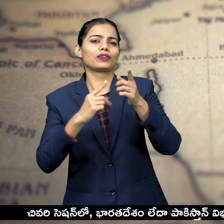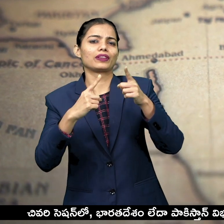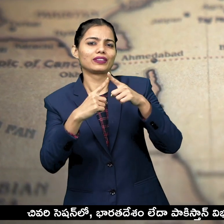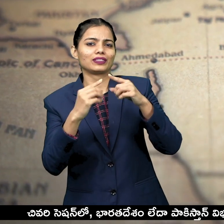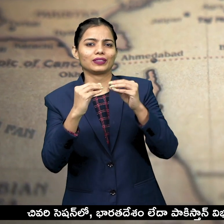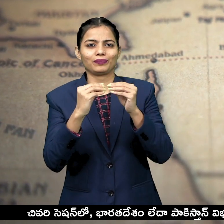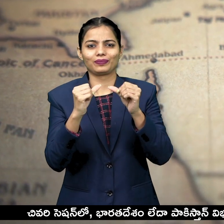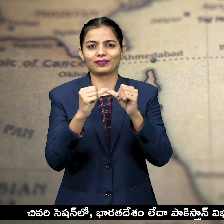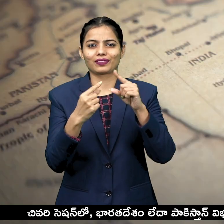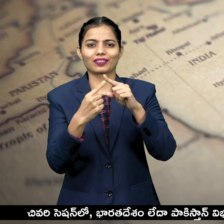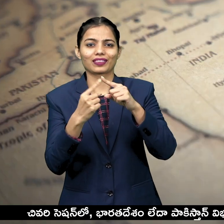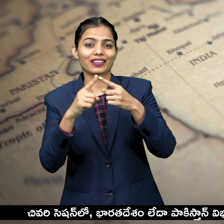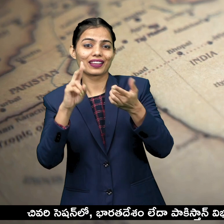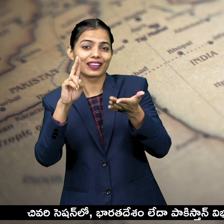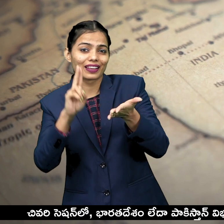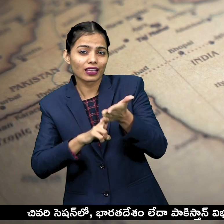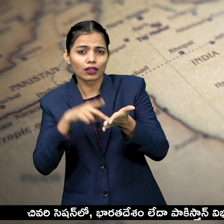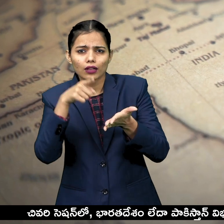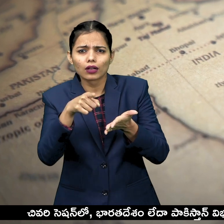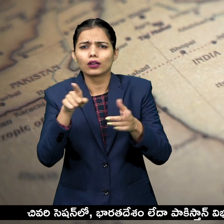గురించి మనం తెలుసుకున్నాము.